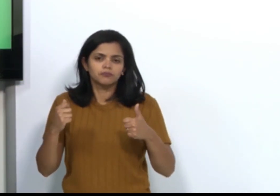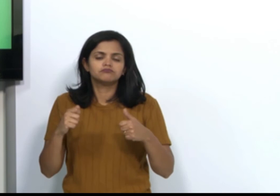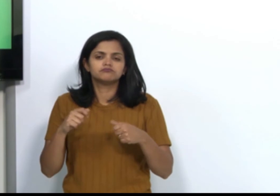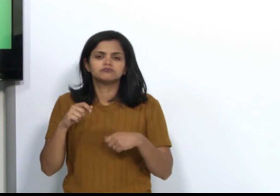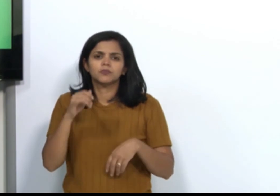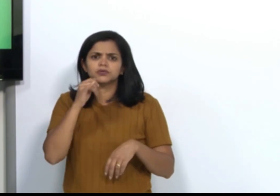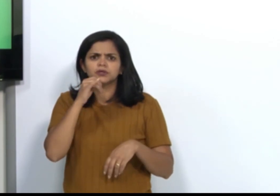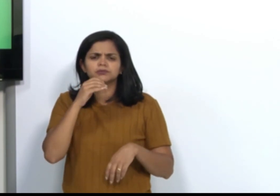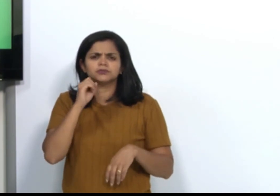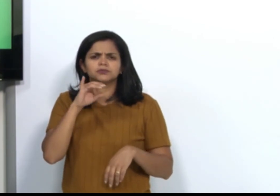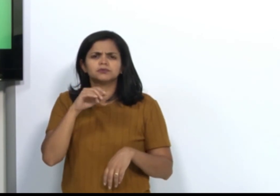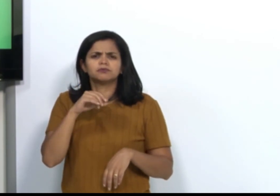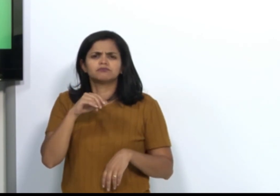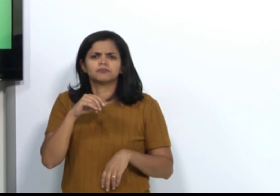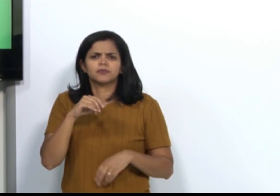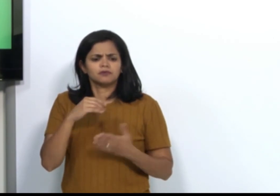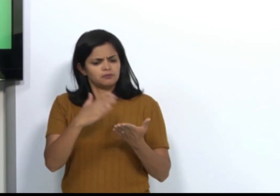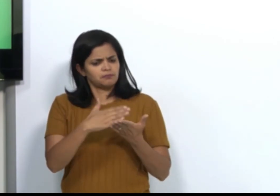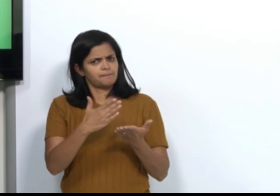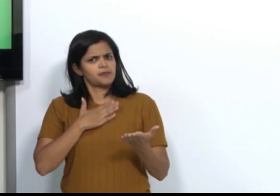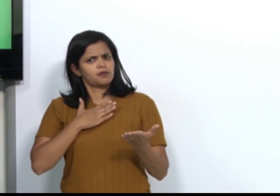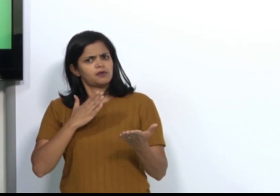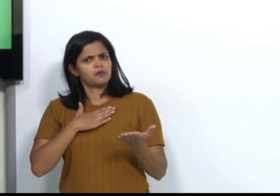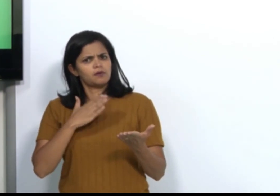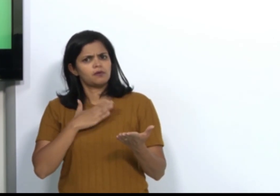Viram? Então, por exemplo, este livro é meu.